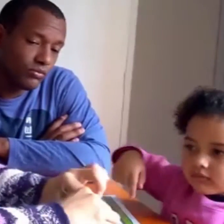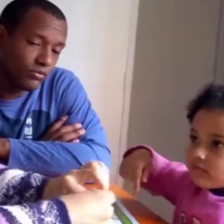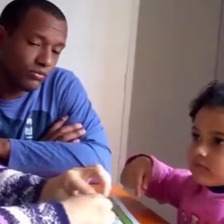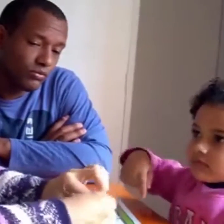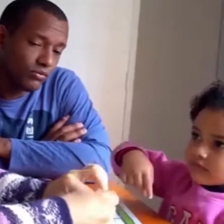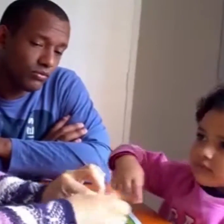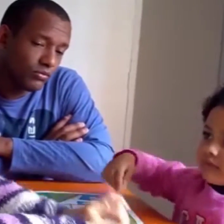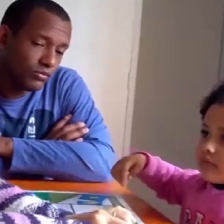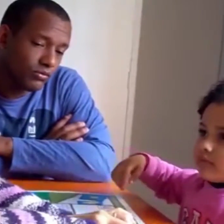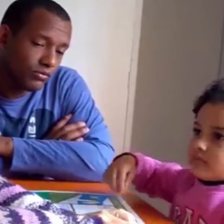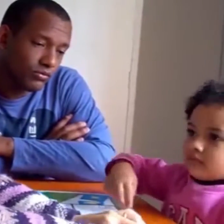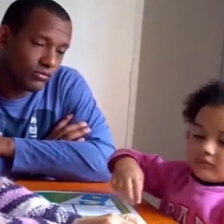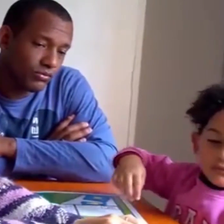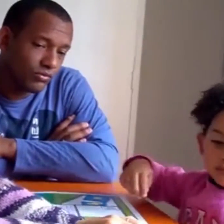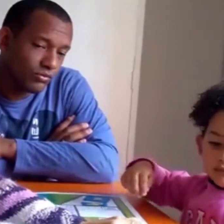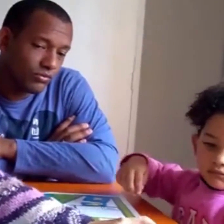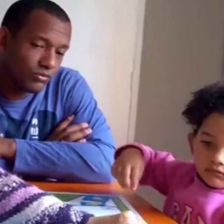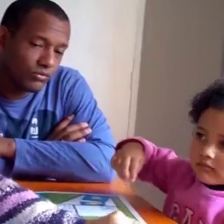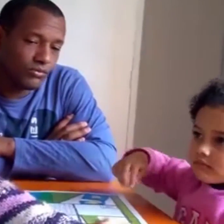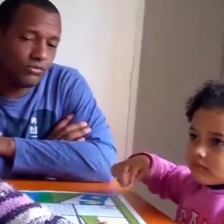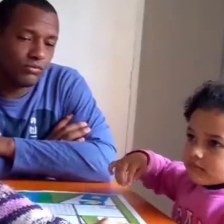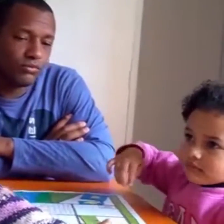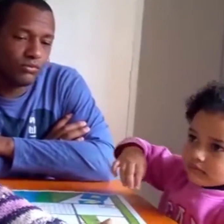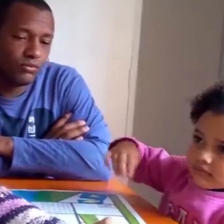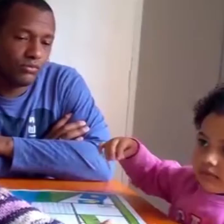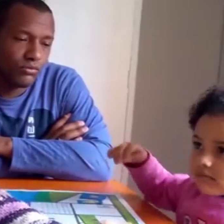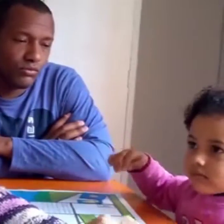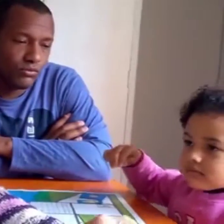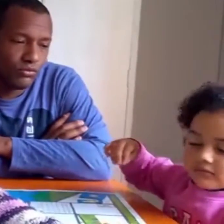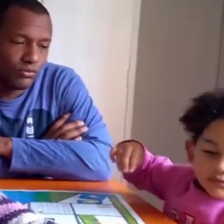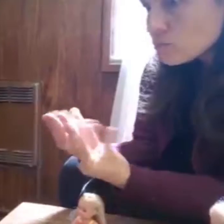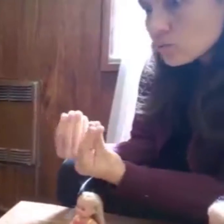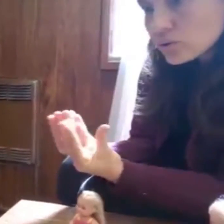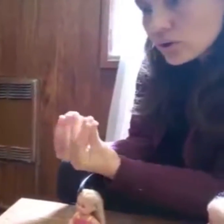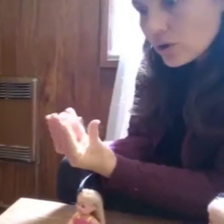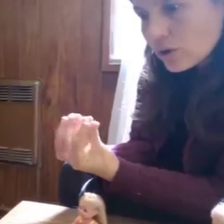obvio, porque si no ellos, solos, se les hace muy difícil todo.